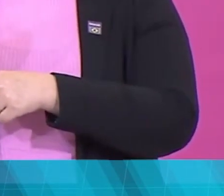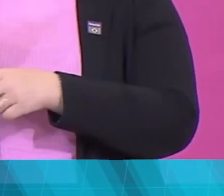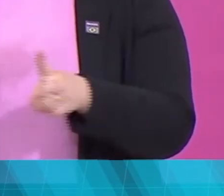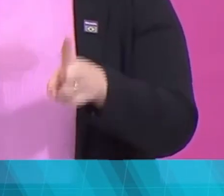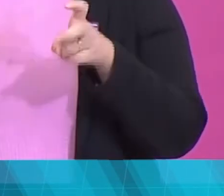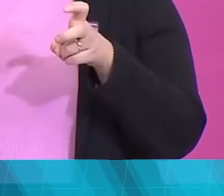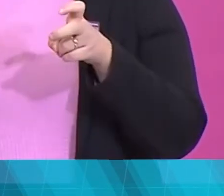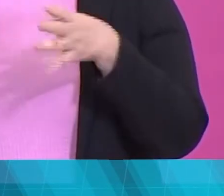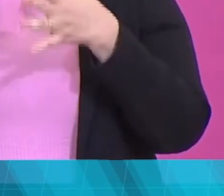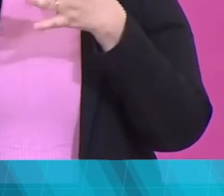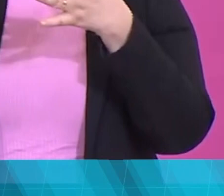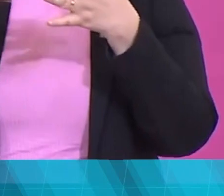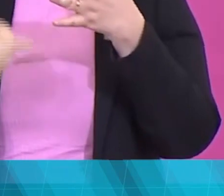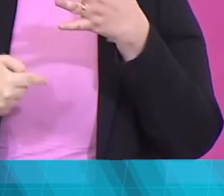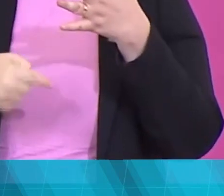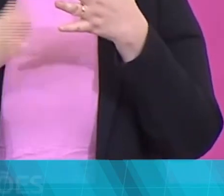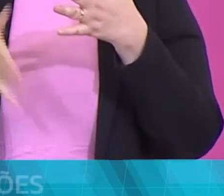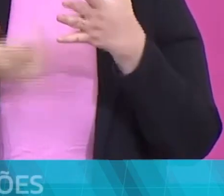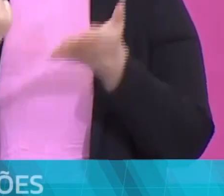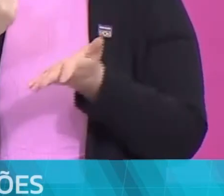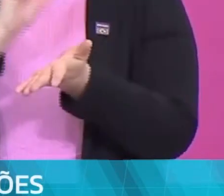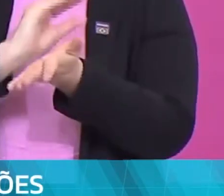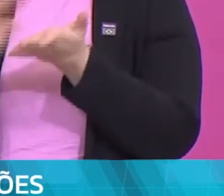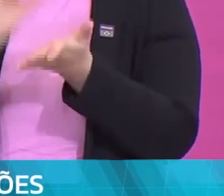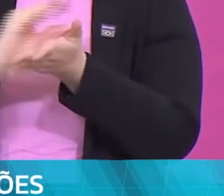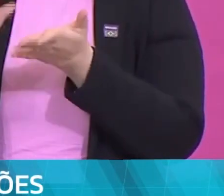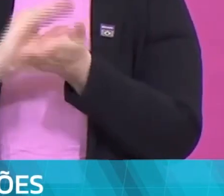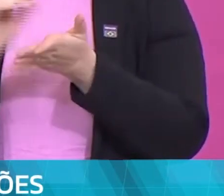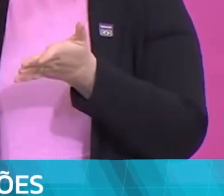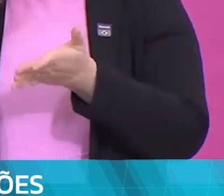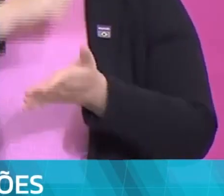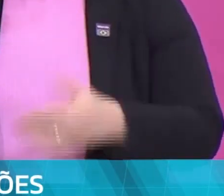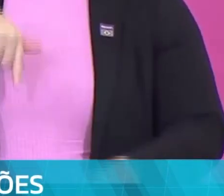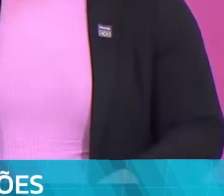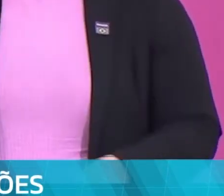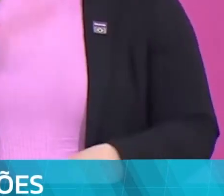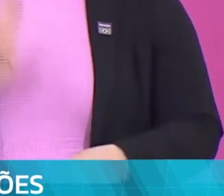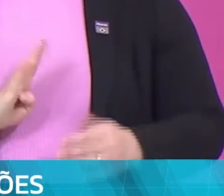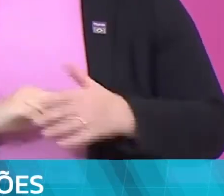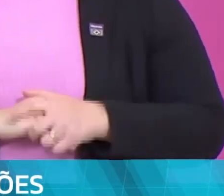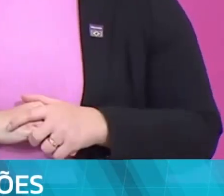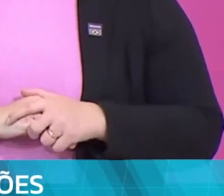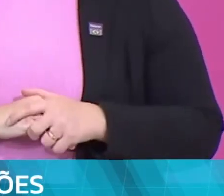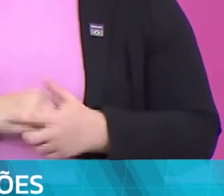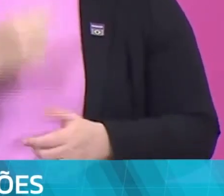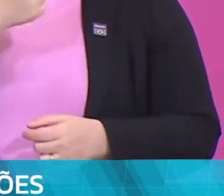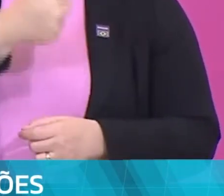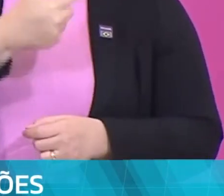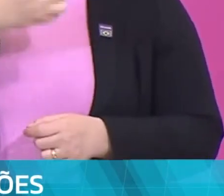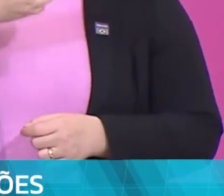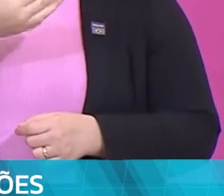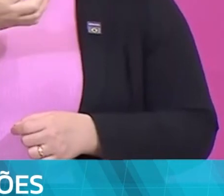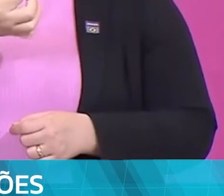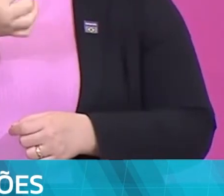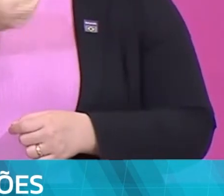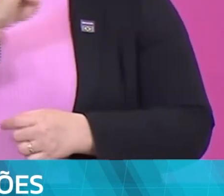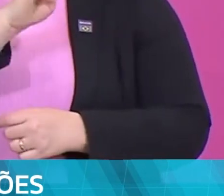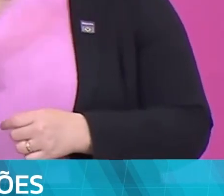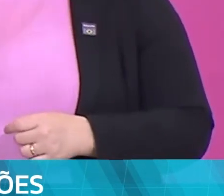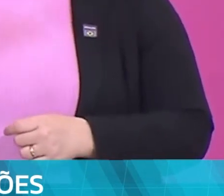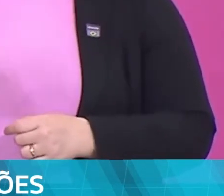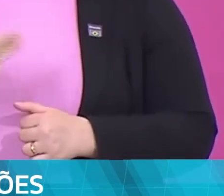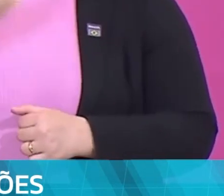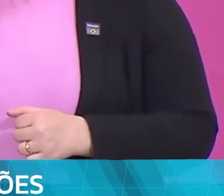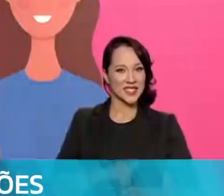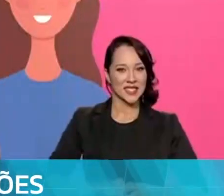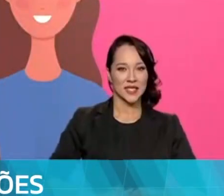vejam quanto foi investido em mulheres no Brasil. 236 bilhões